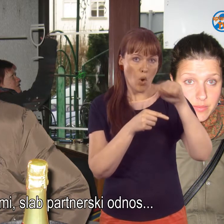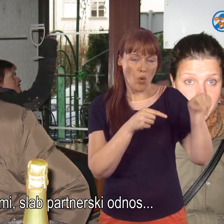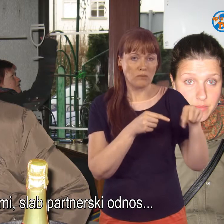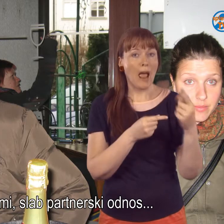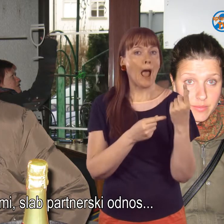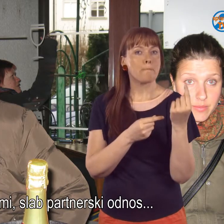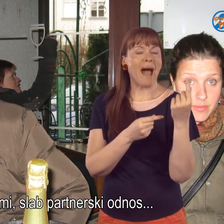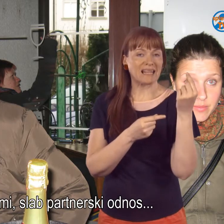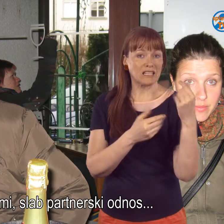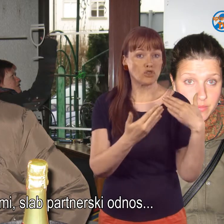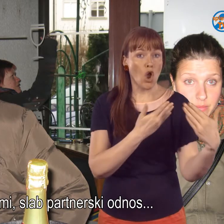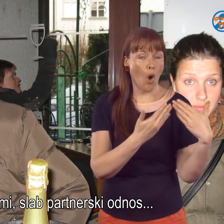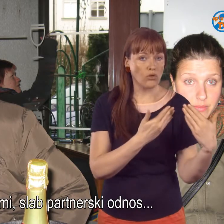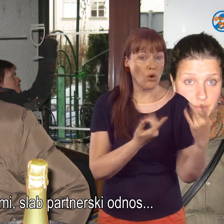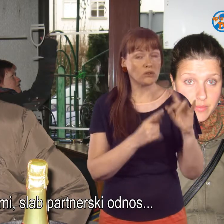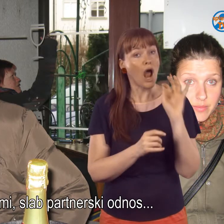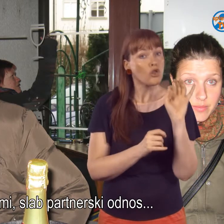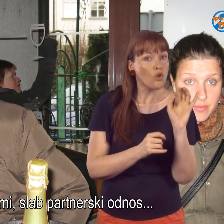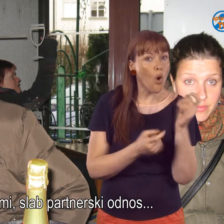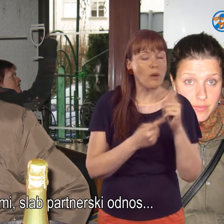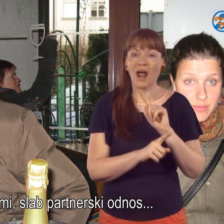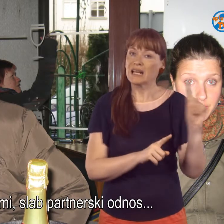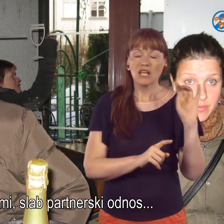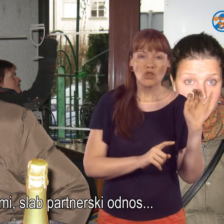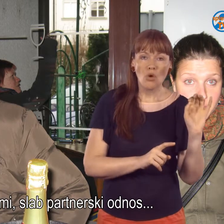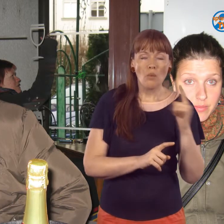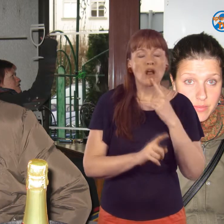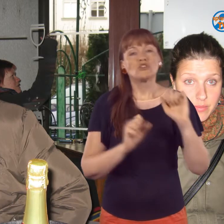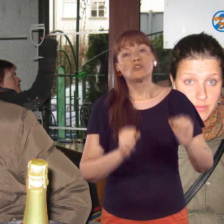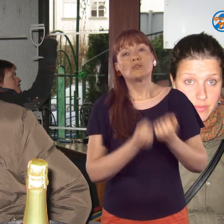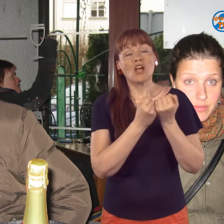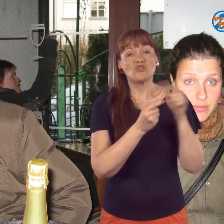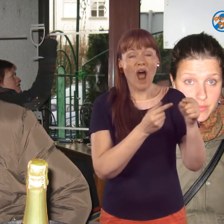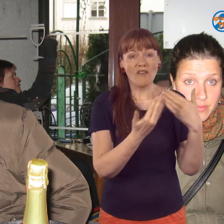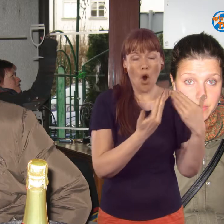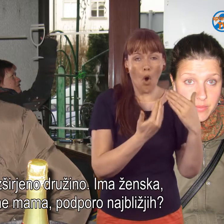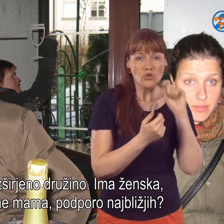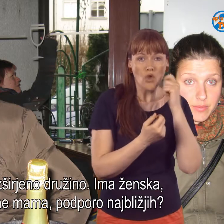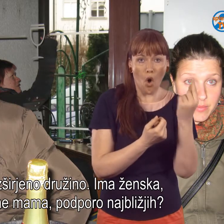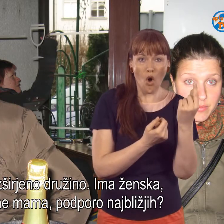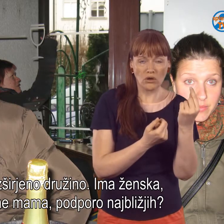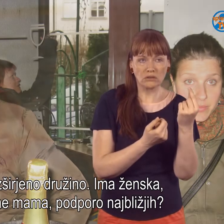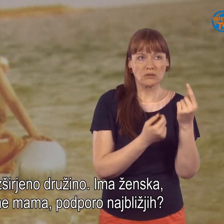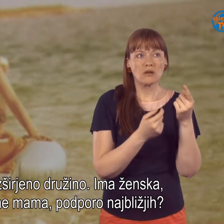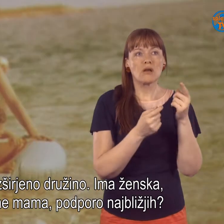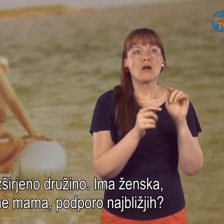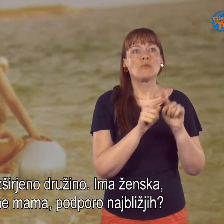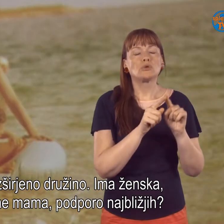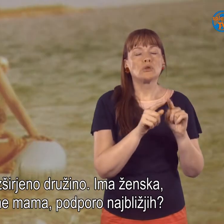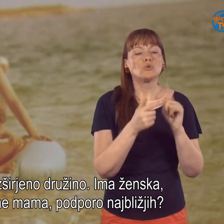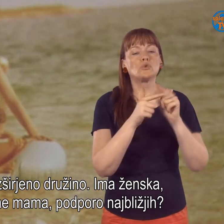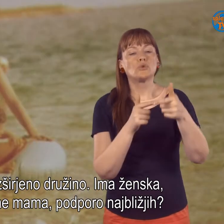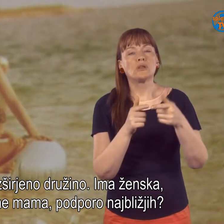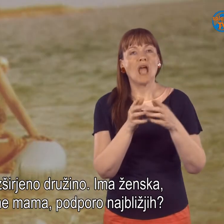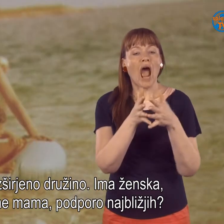partnerski odnos, če je dober ali pa ni dober, če so težave v njem, potem kako so stiki z